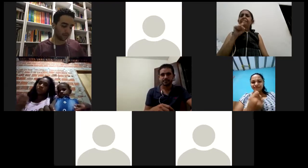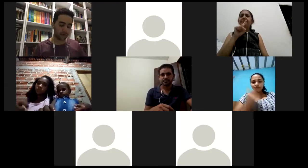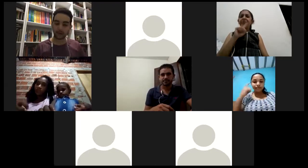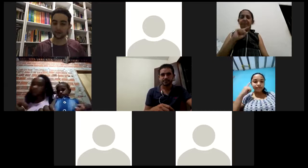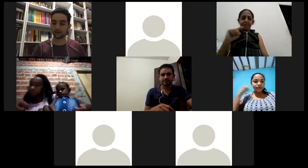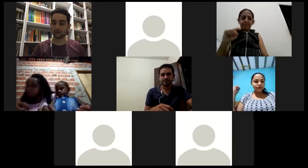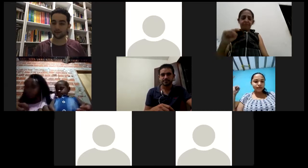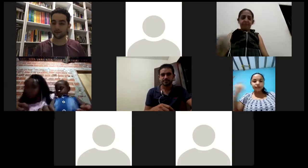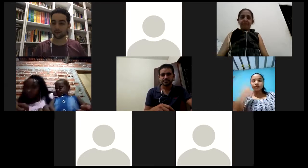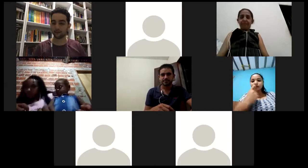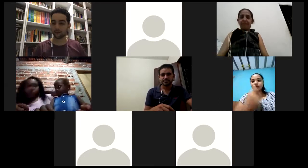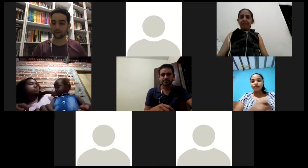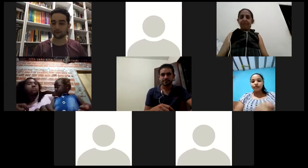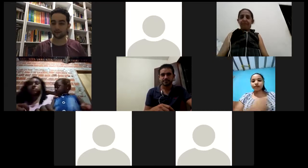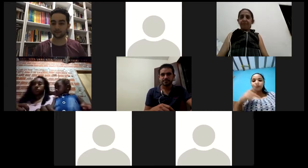Falar,